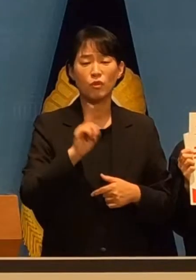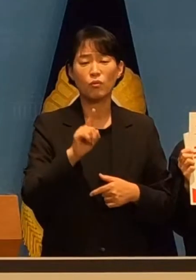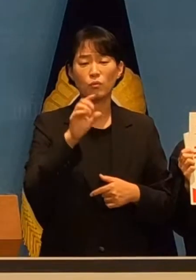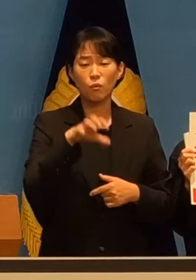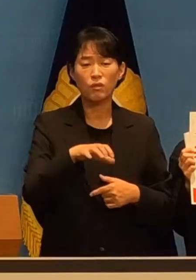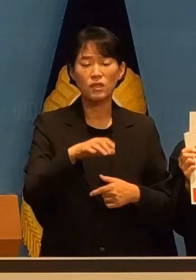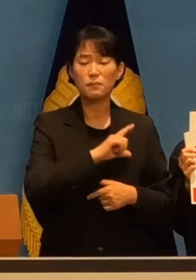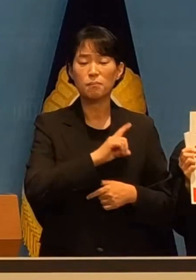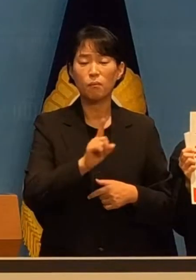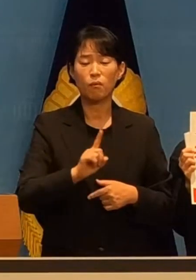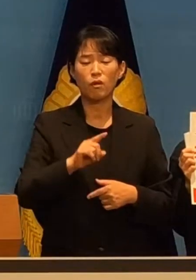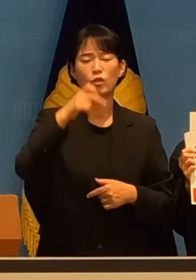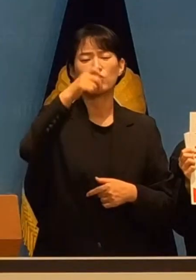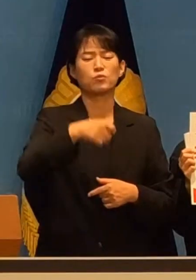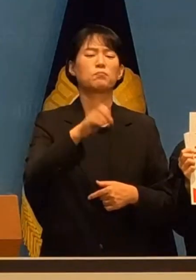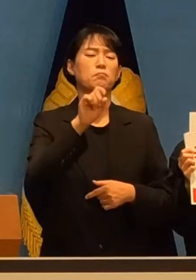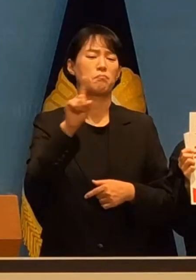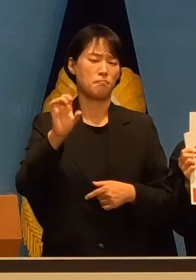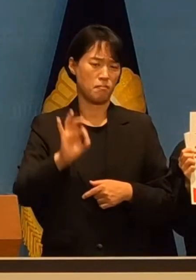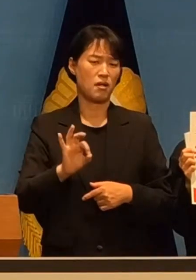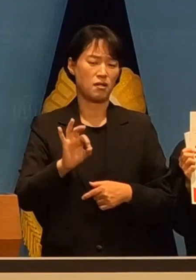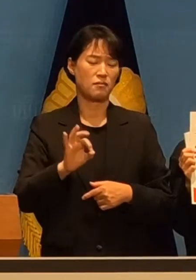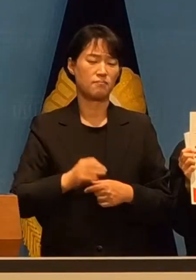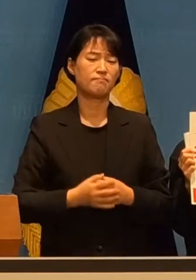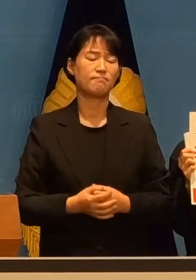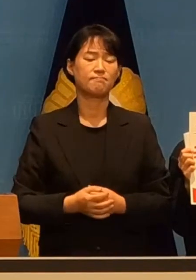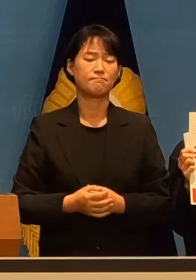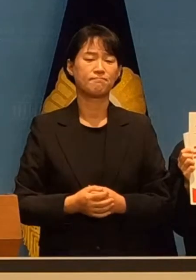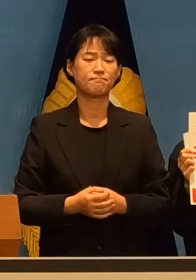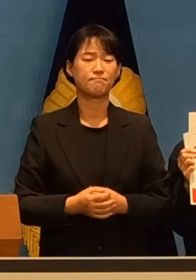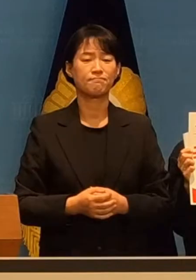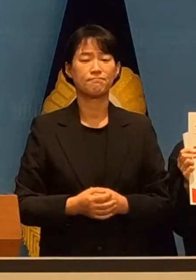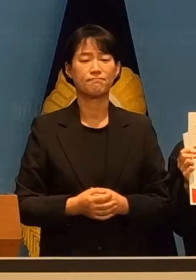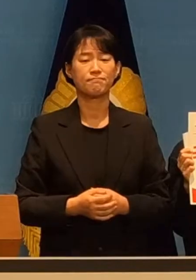이름 바로 쿠팡입니다.